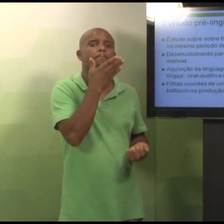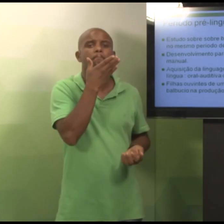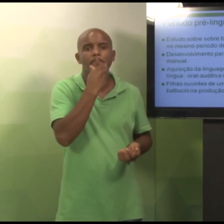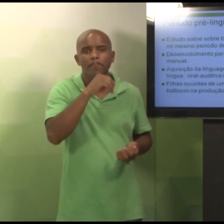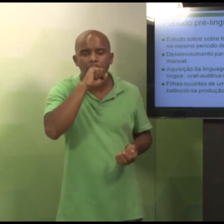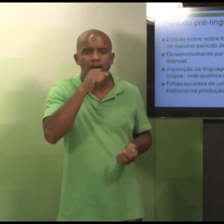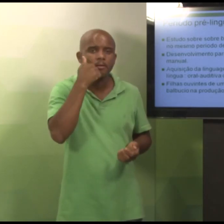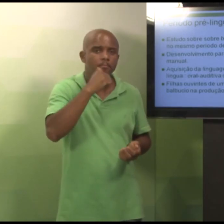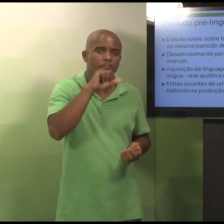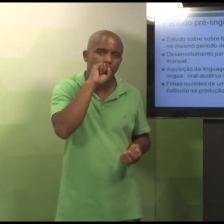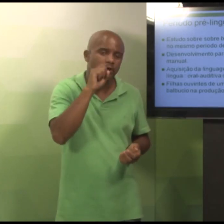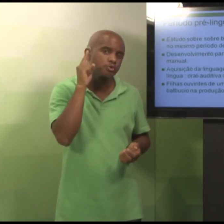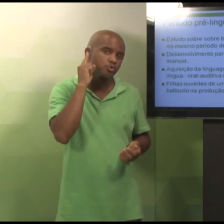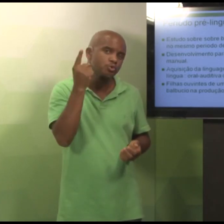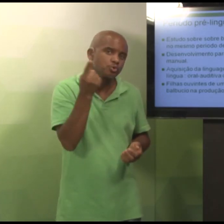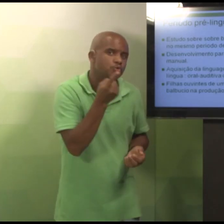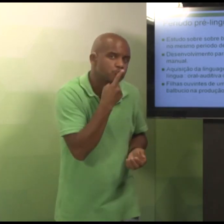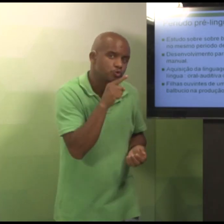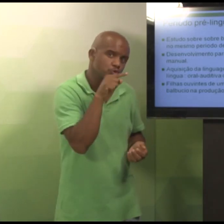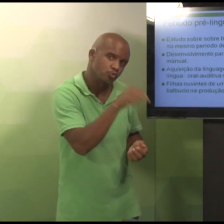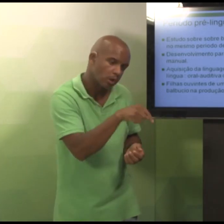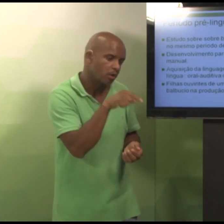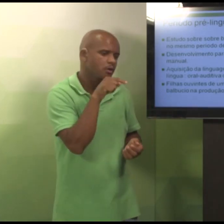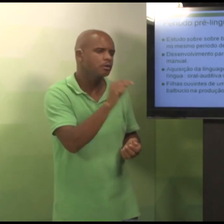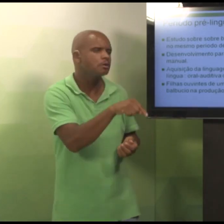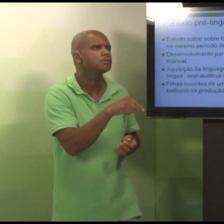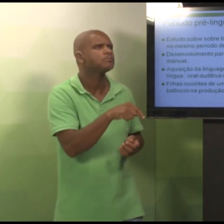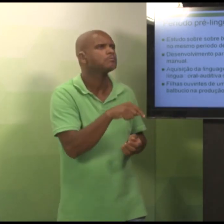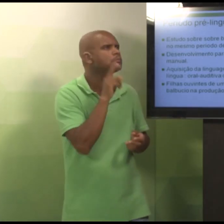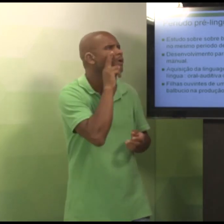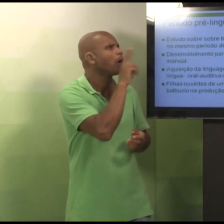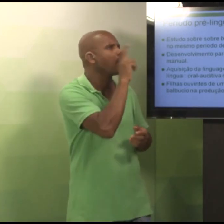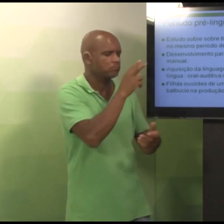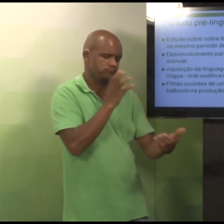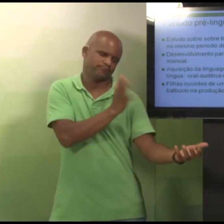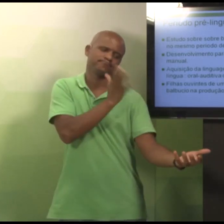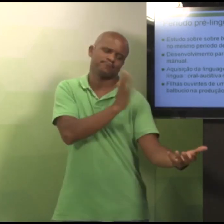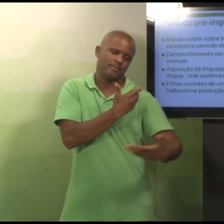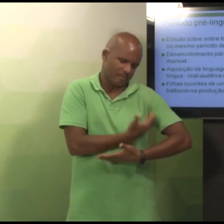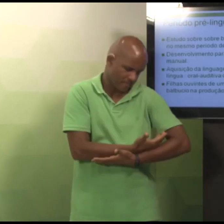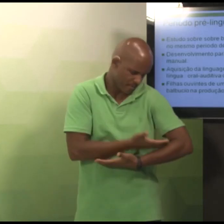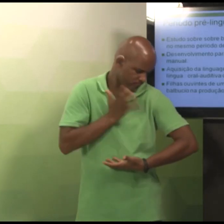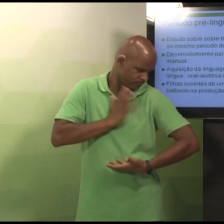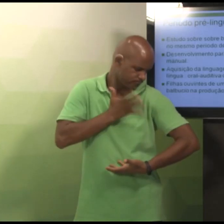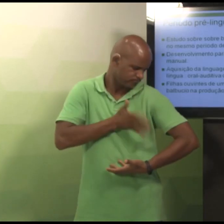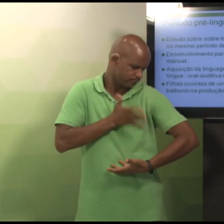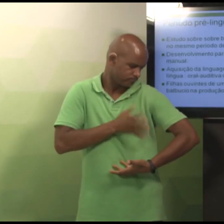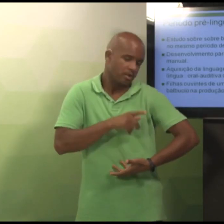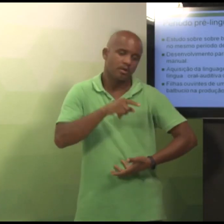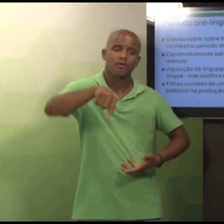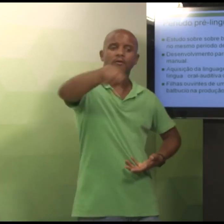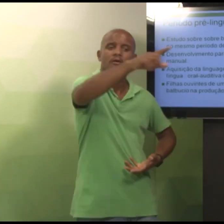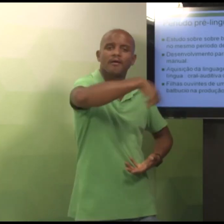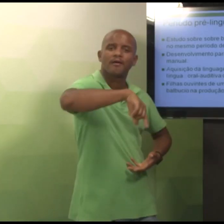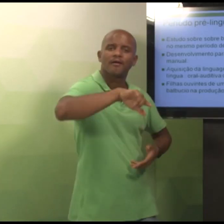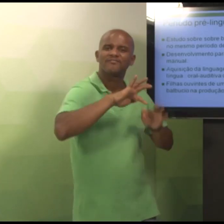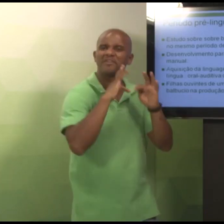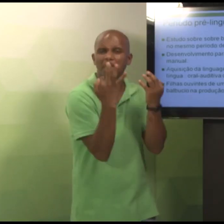falam. Então, desenvolve o balbucio. Já a criança surda, filha de pais surdos, ela